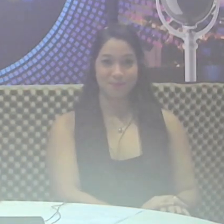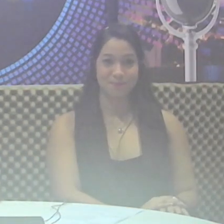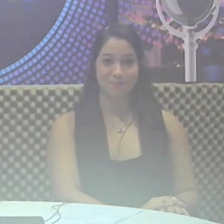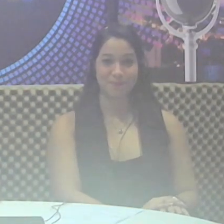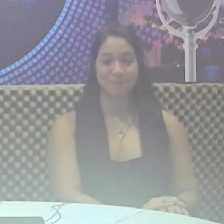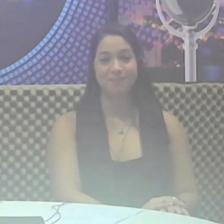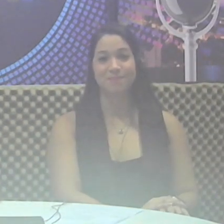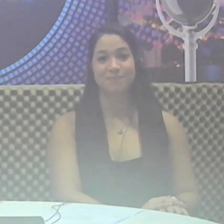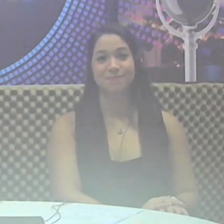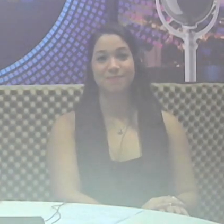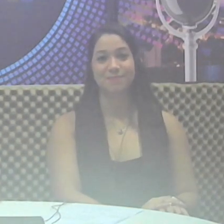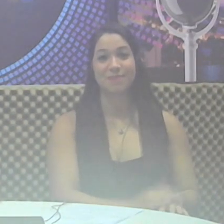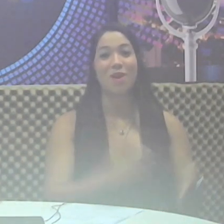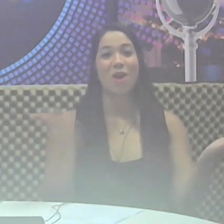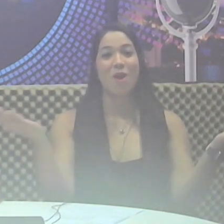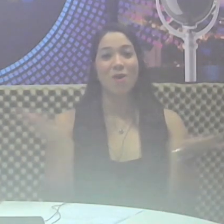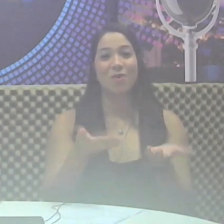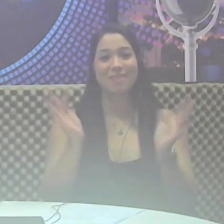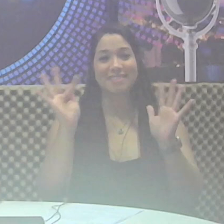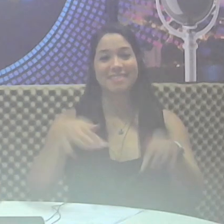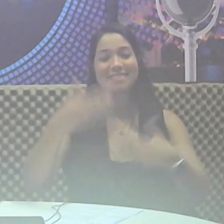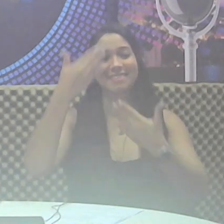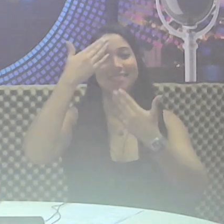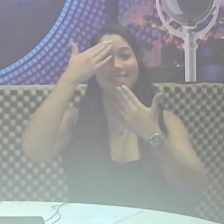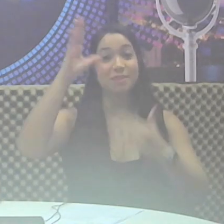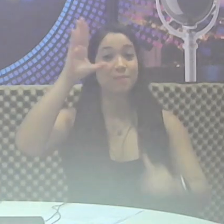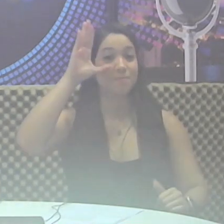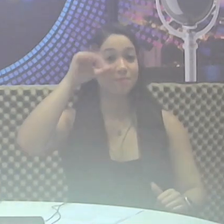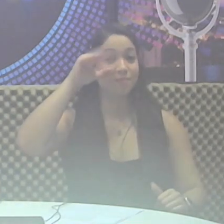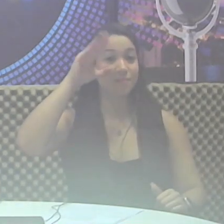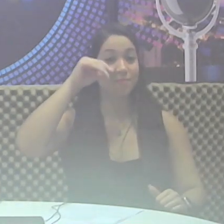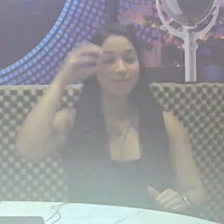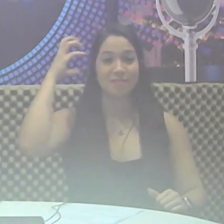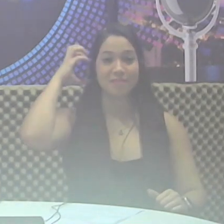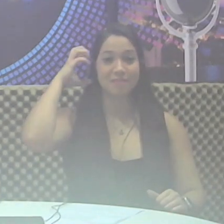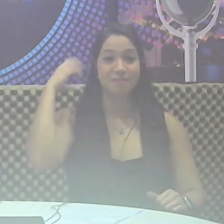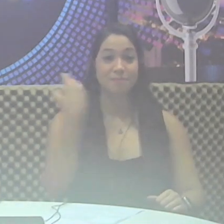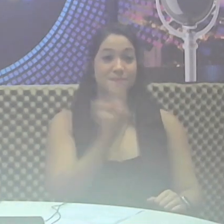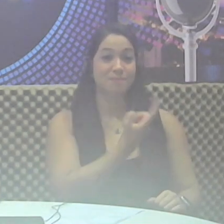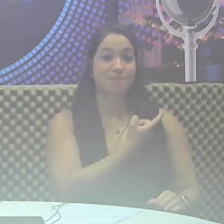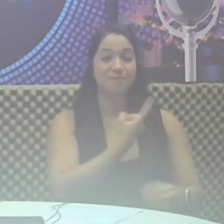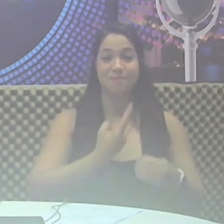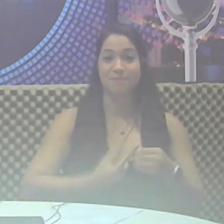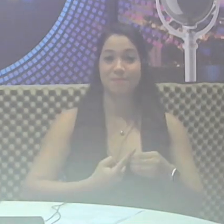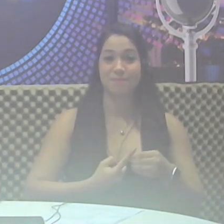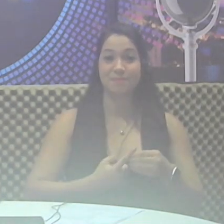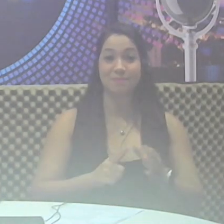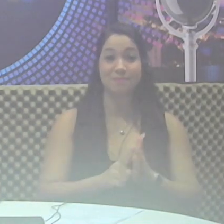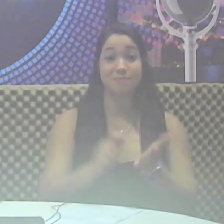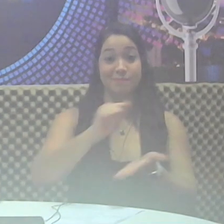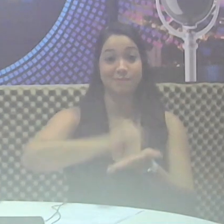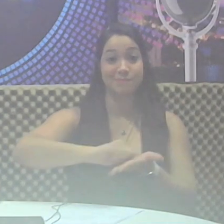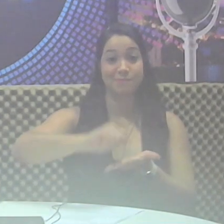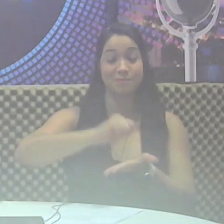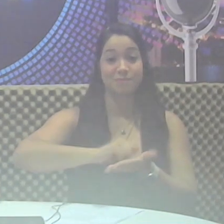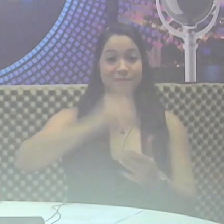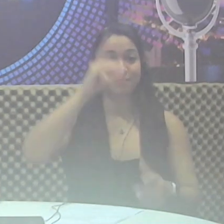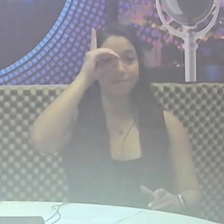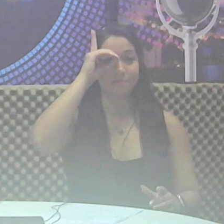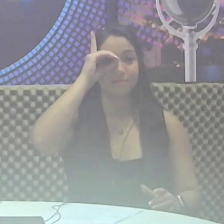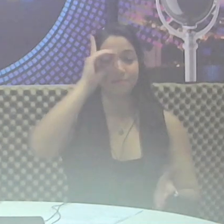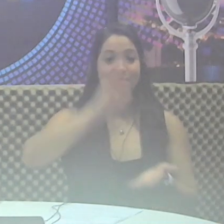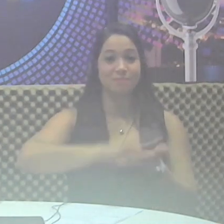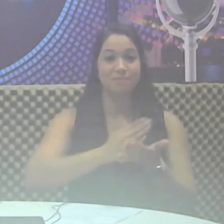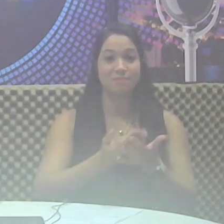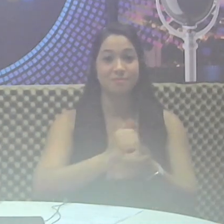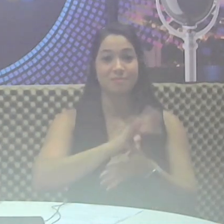notícias. A edição de hoje fica por aqui. Obrigado pela sua audiência. Rádio Nossa Cidade. Edição Daniela